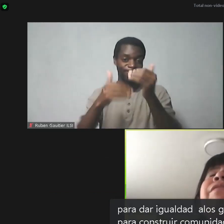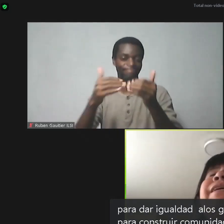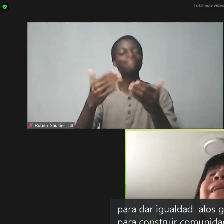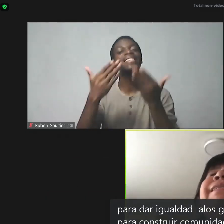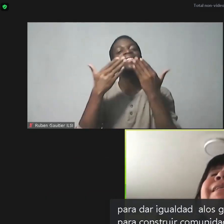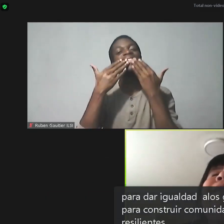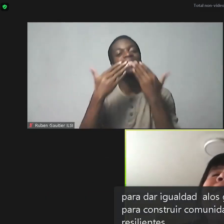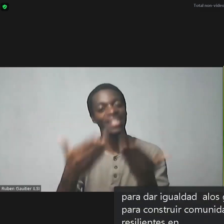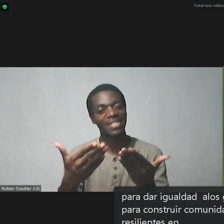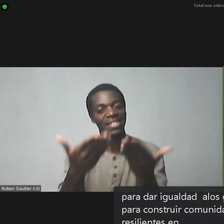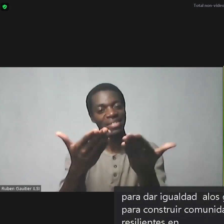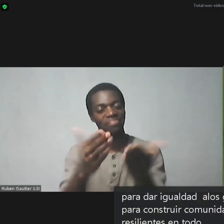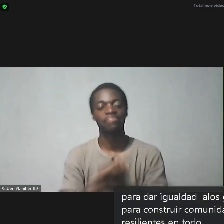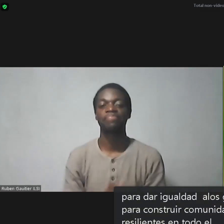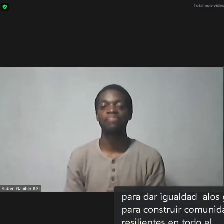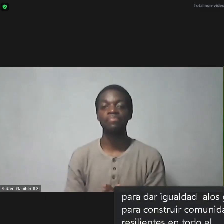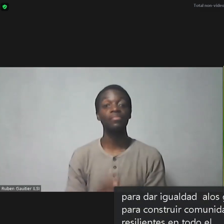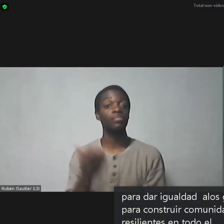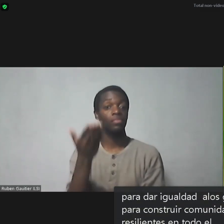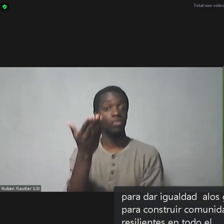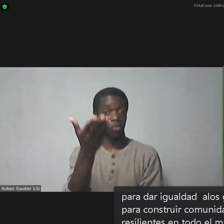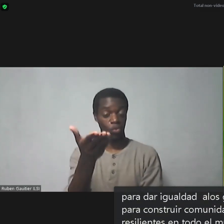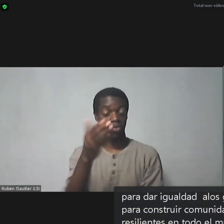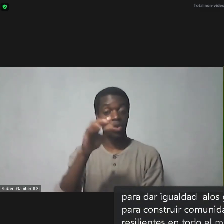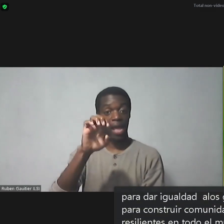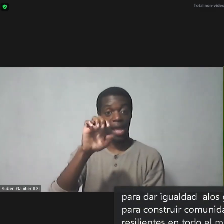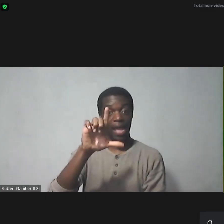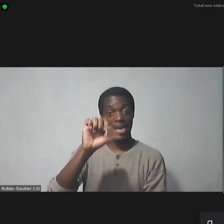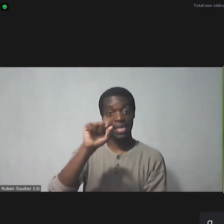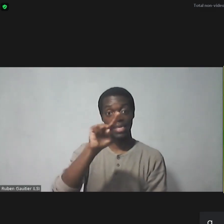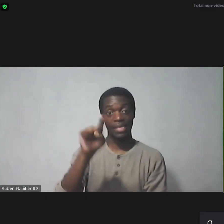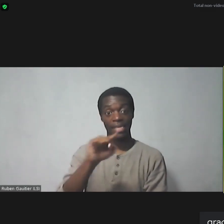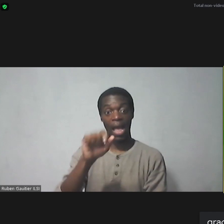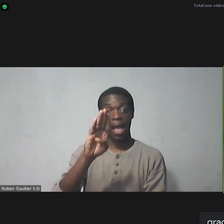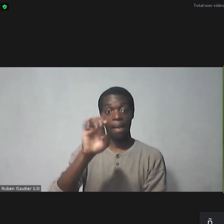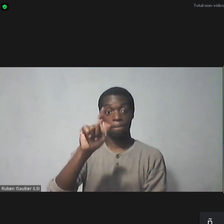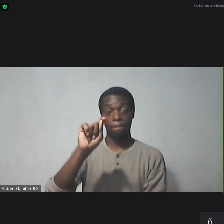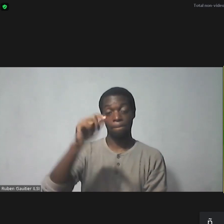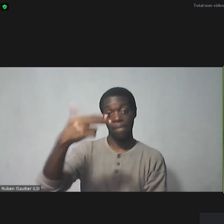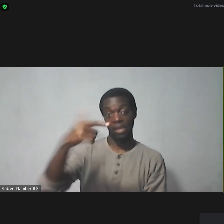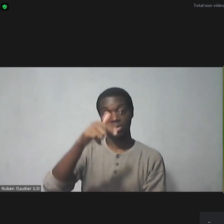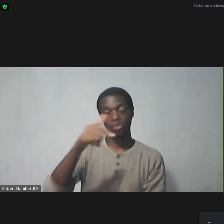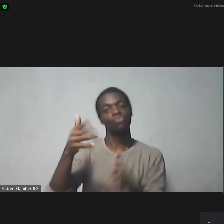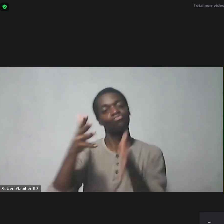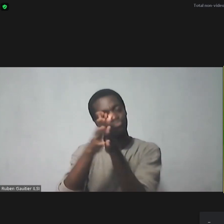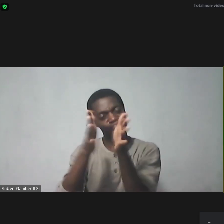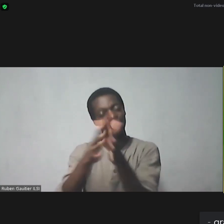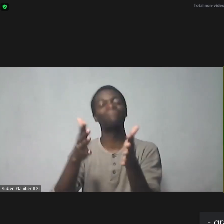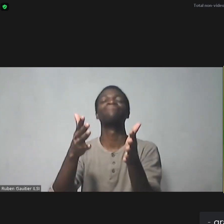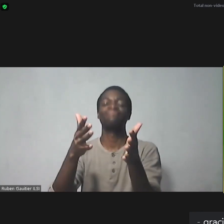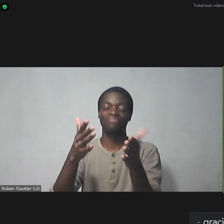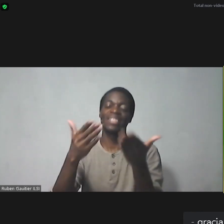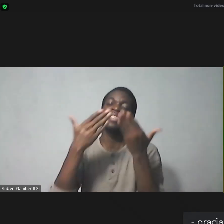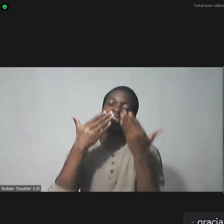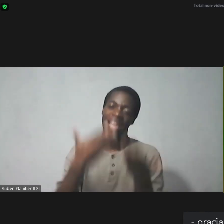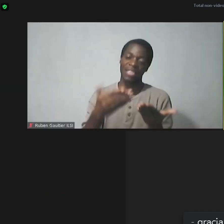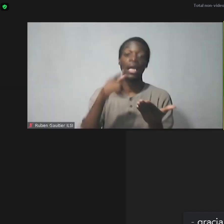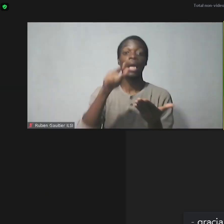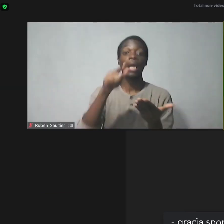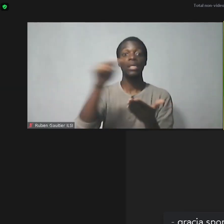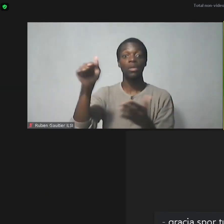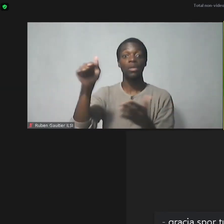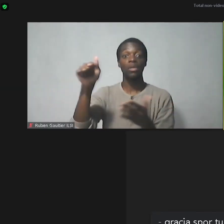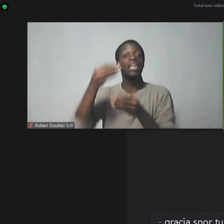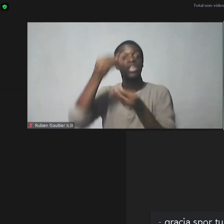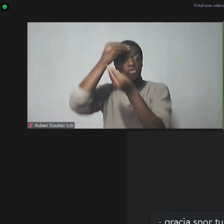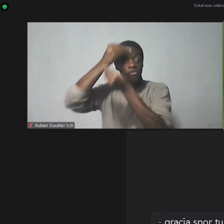Bueno, muchas gracias, Elizabeth, por tu participación. Gracias, además, por estar compartiendo datos de un informe que todavía no ha sido